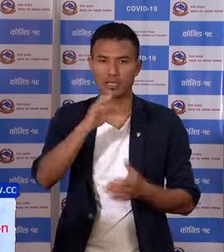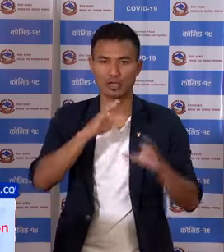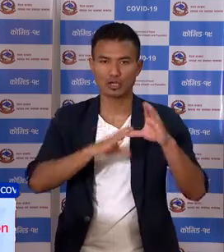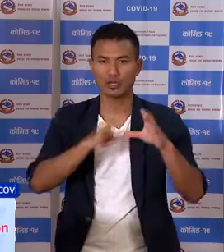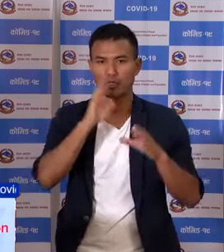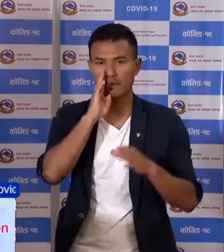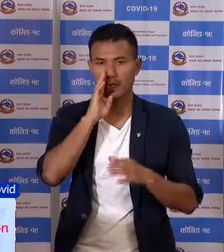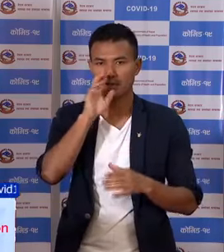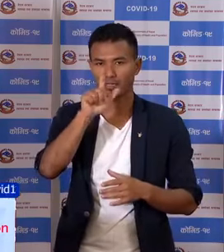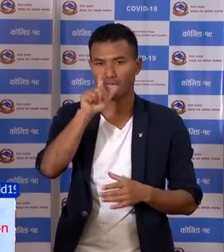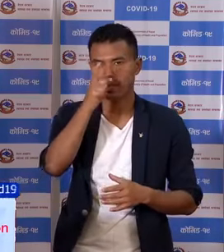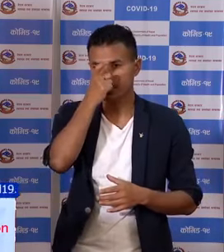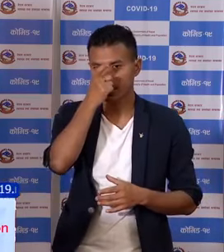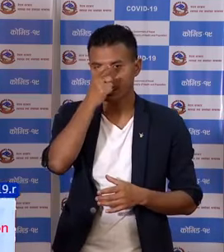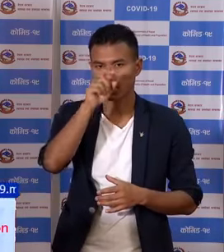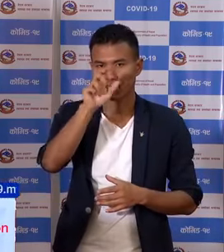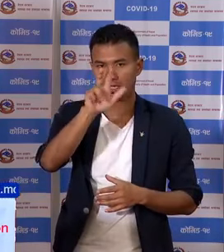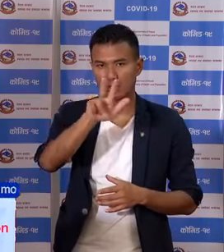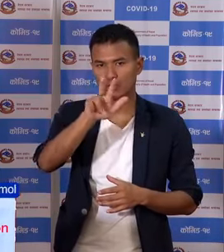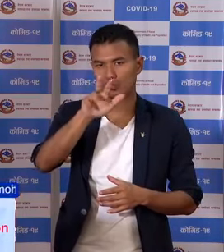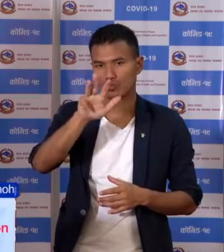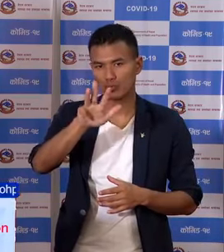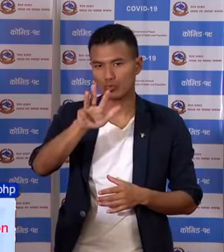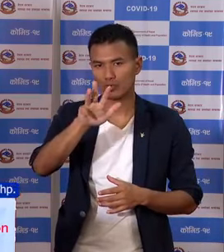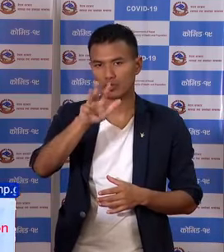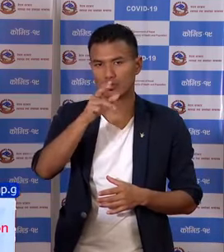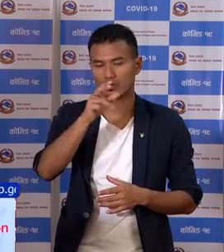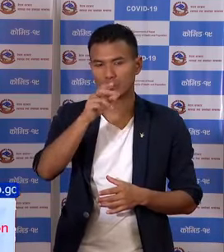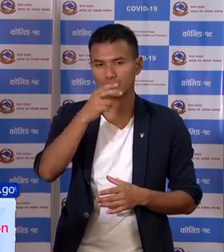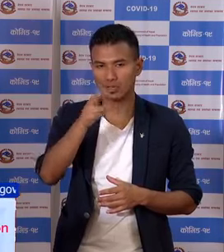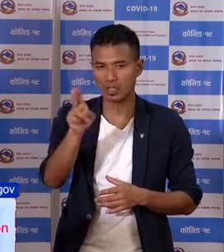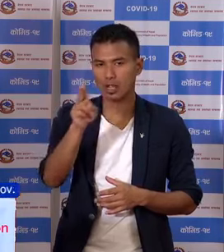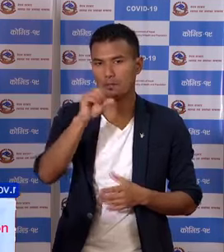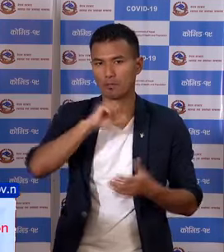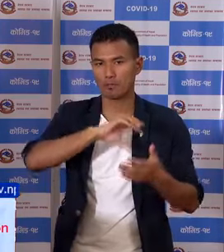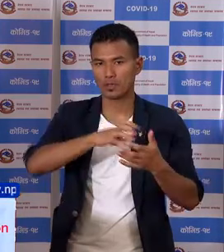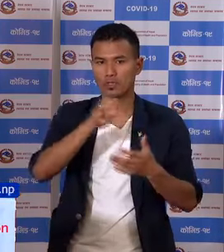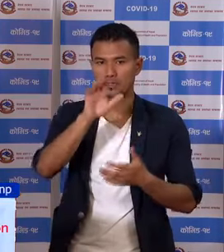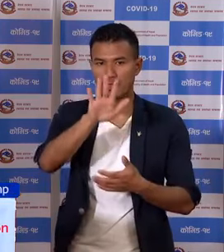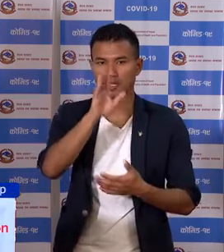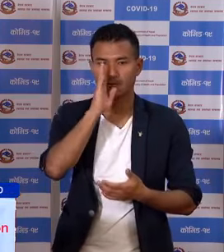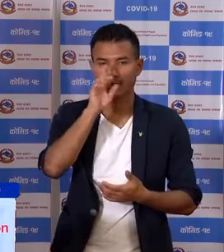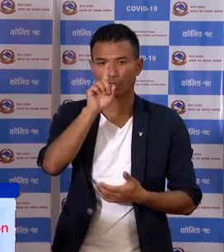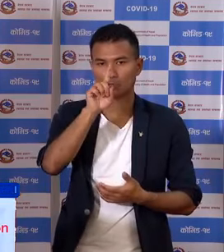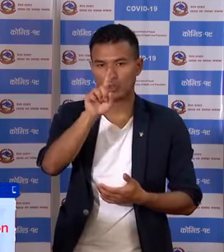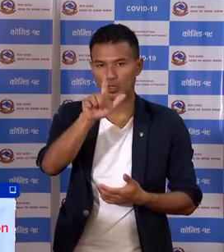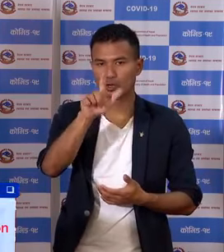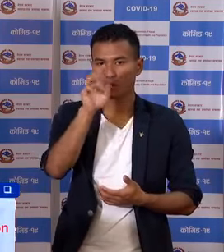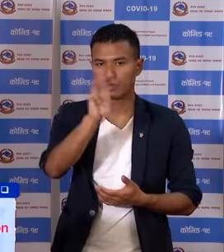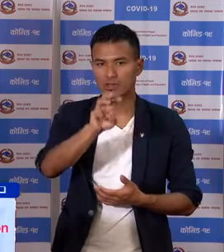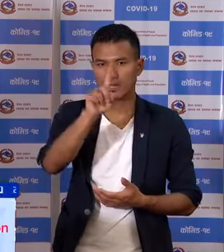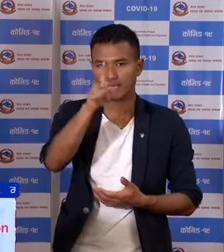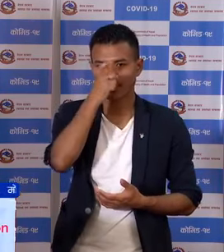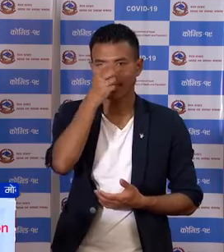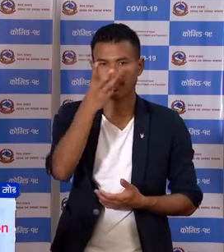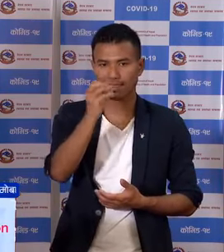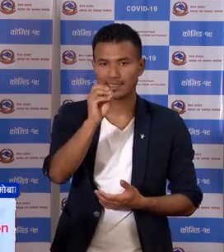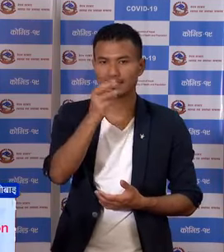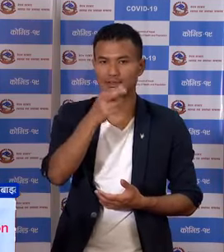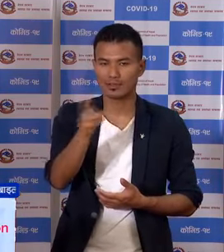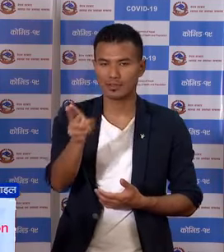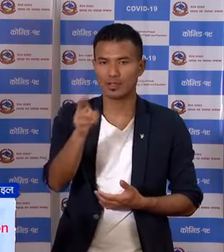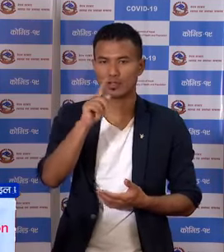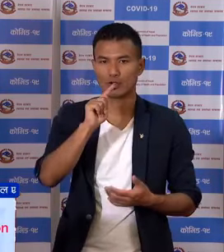गंड़की परदेश मां 789 जाना, तेसे गरी परदेश नमर पांच मां 171130 जाना,